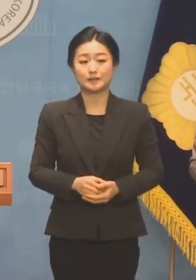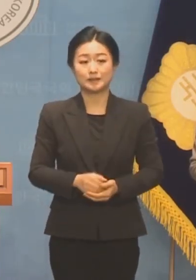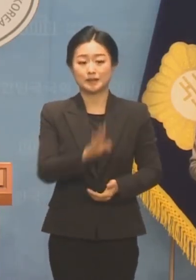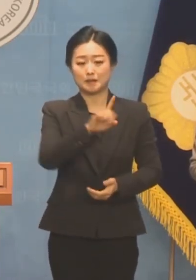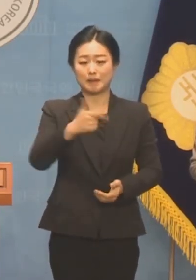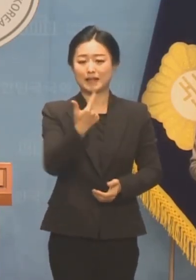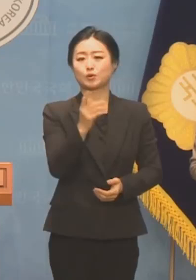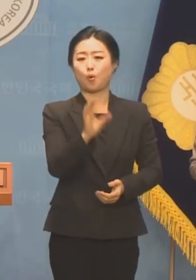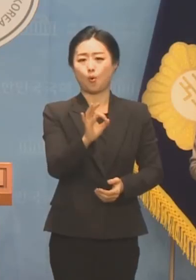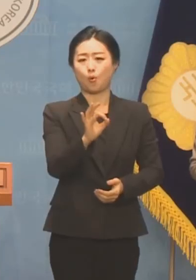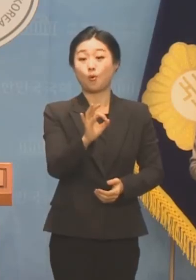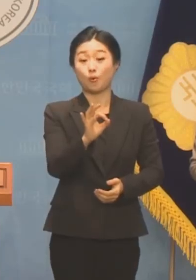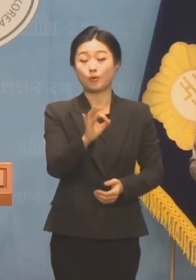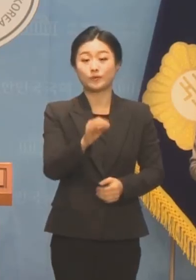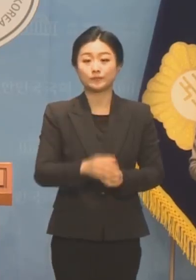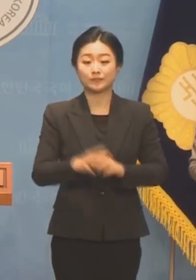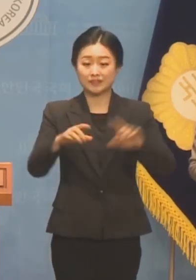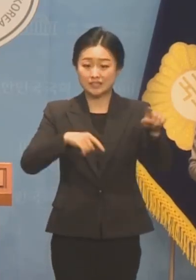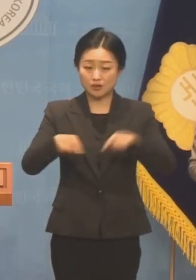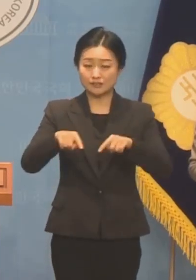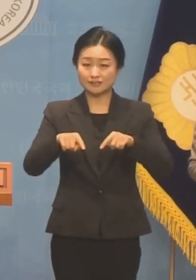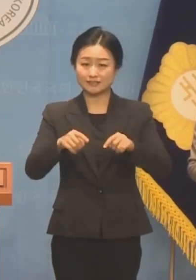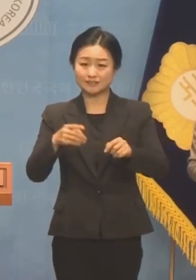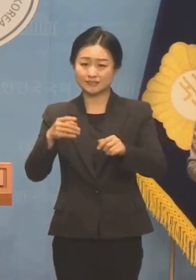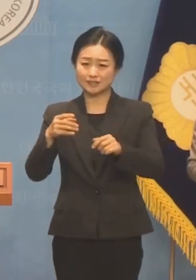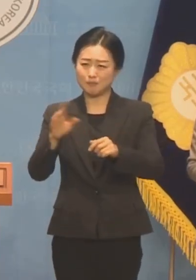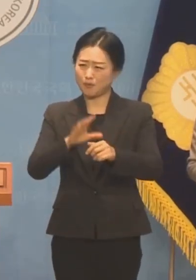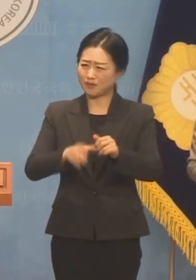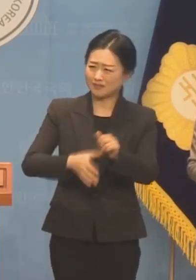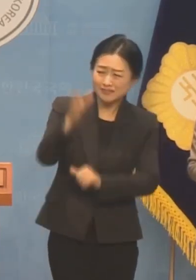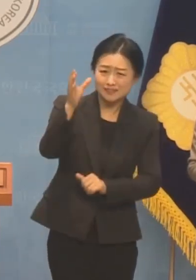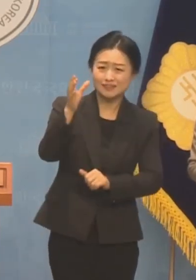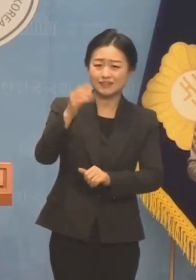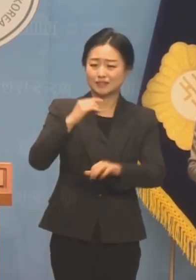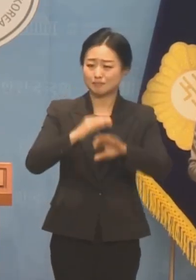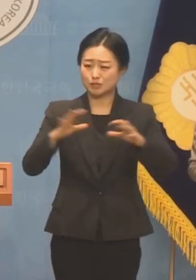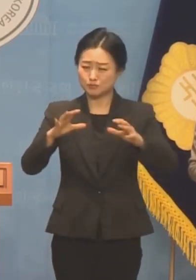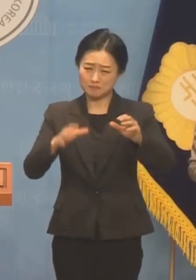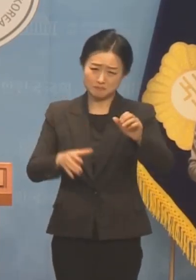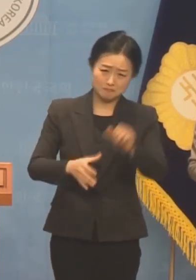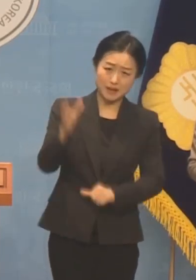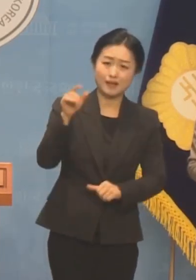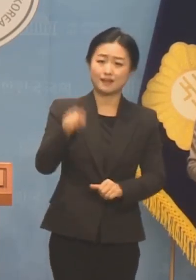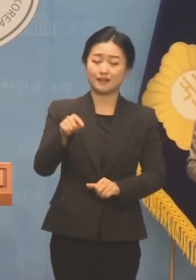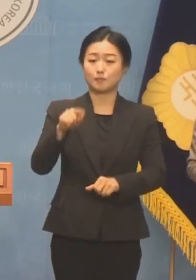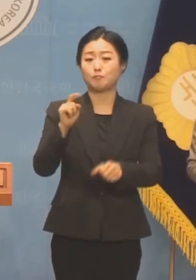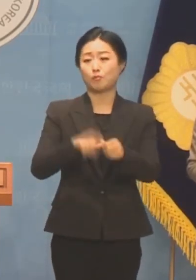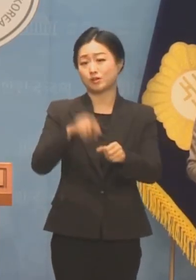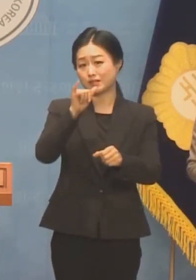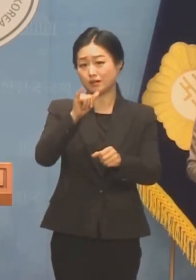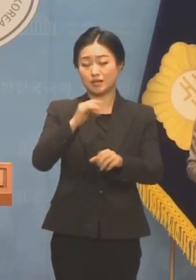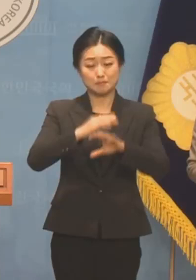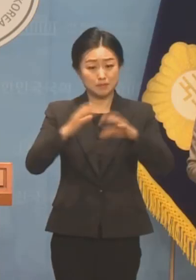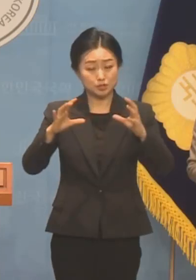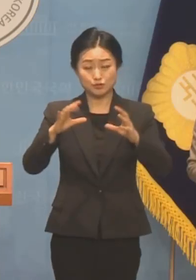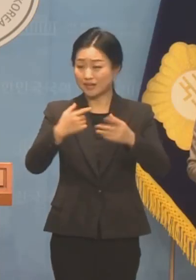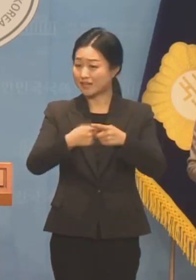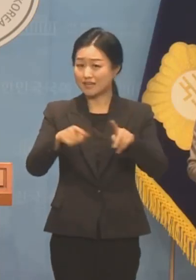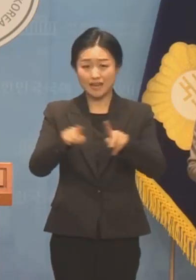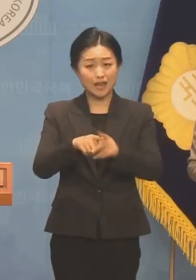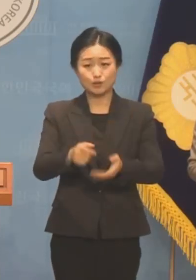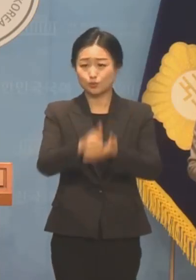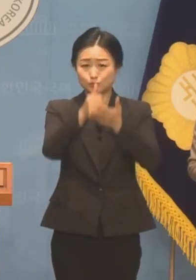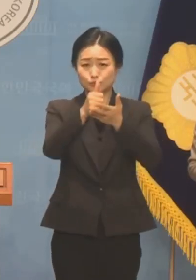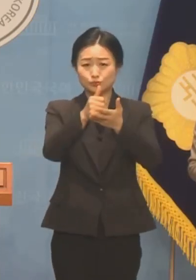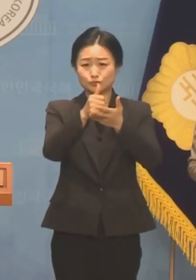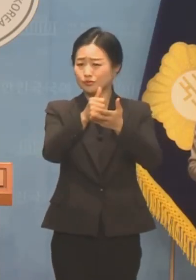단체 이름부터 정치 테러, 민주 파괴를 뜻하는 것입니다. 민주주의에 대한 이해와 존중이 조금이라도